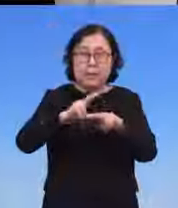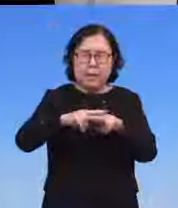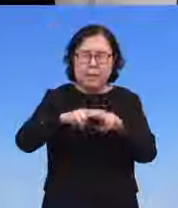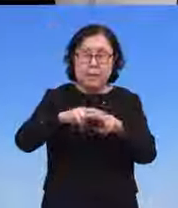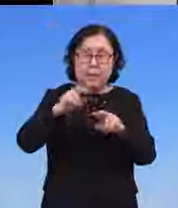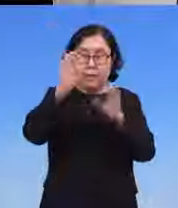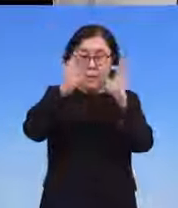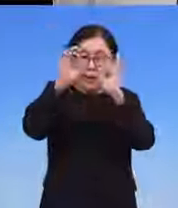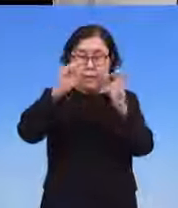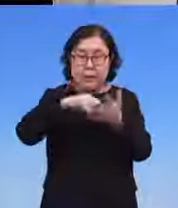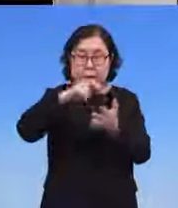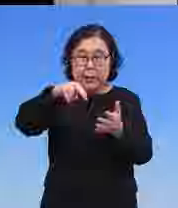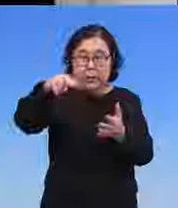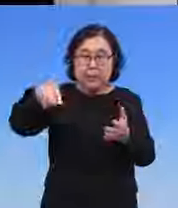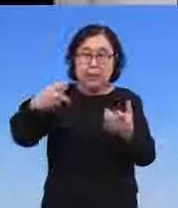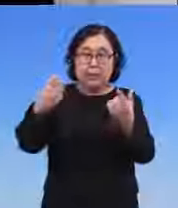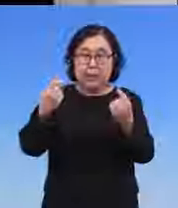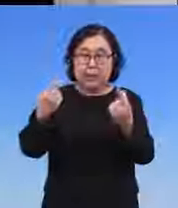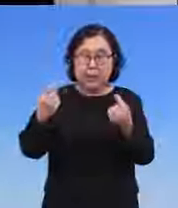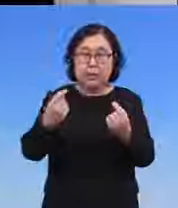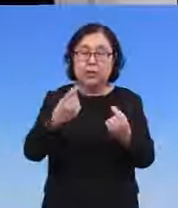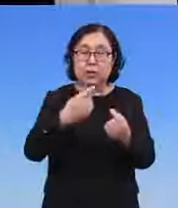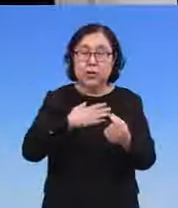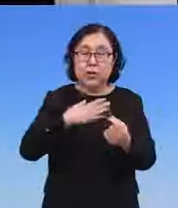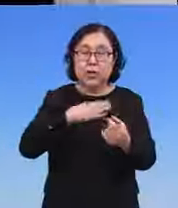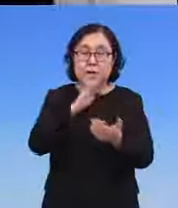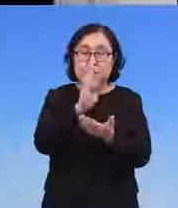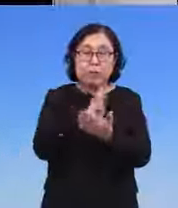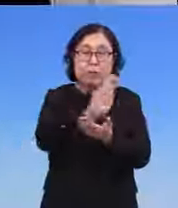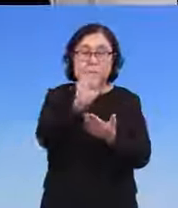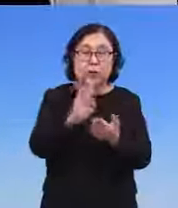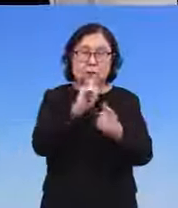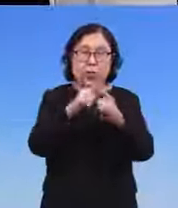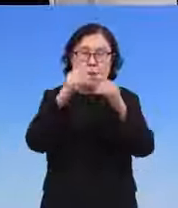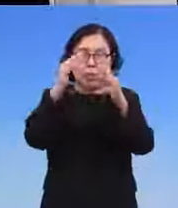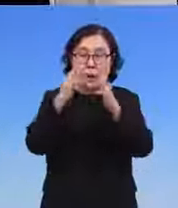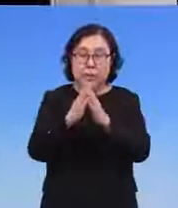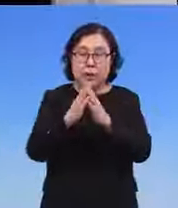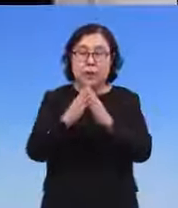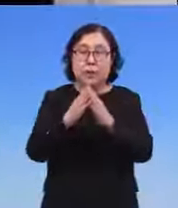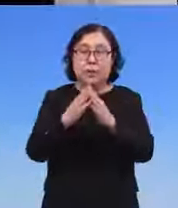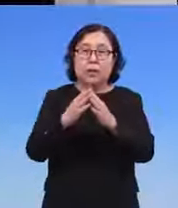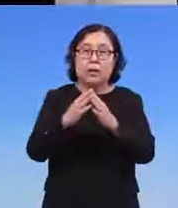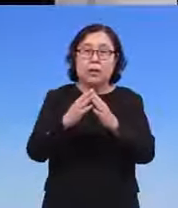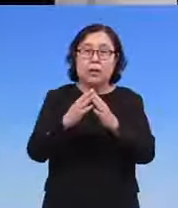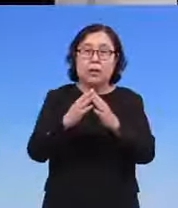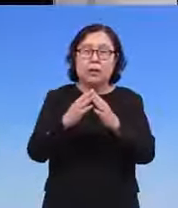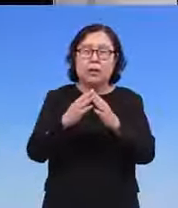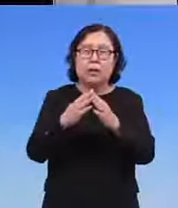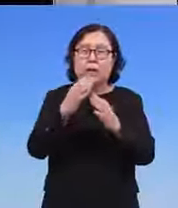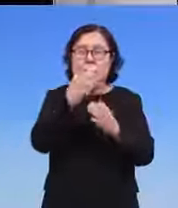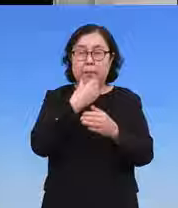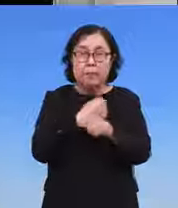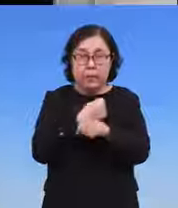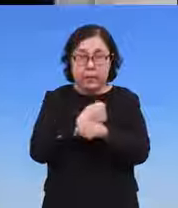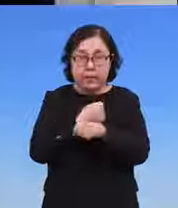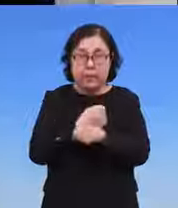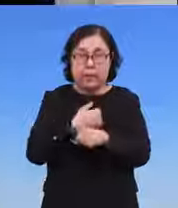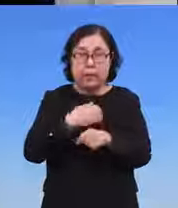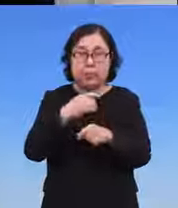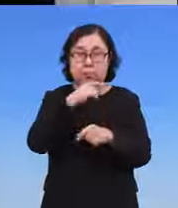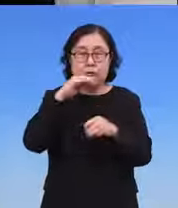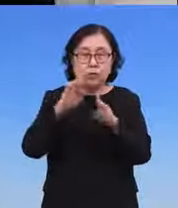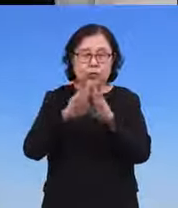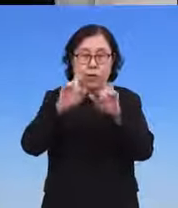저를 분당 우리 교회로 인도해 주셔서 참 행복한 시간이었습니다. 어제 주일 예배 후 저의 이야기를 듣고